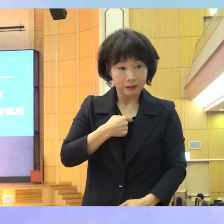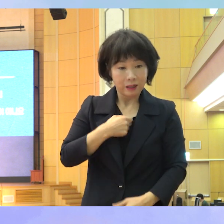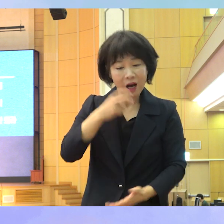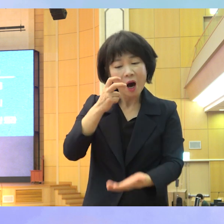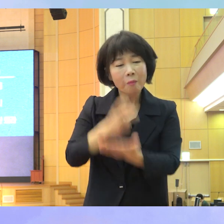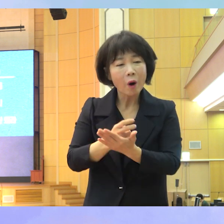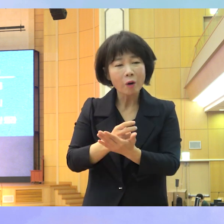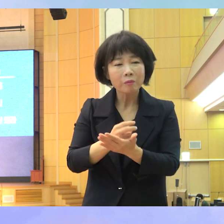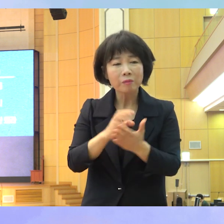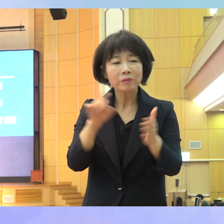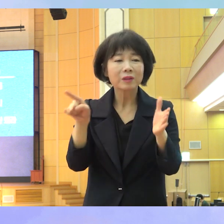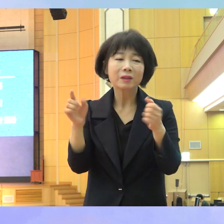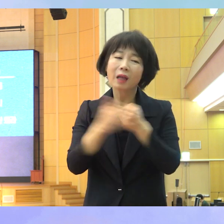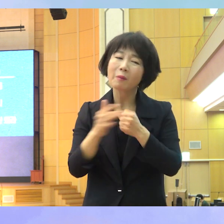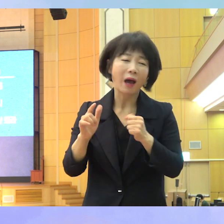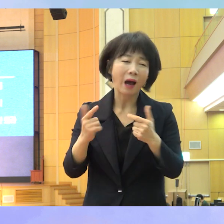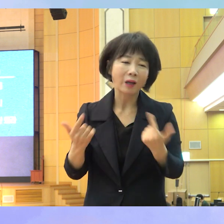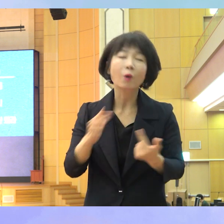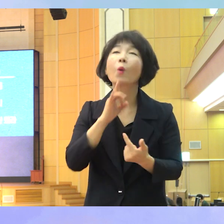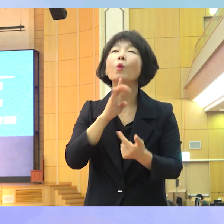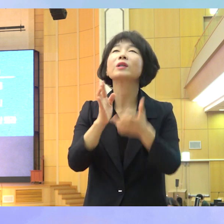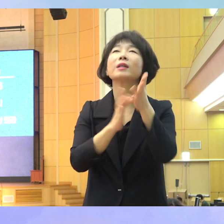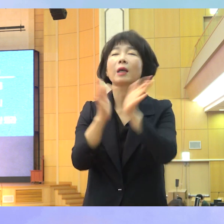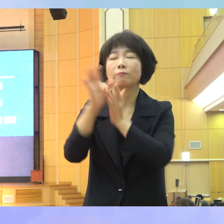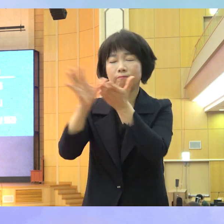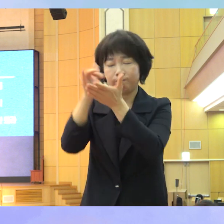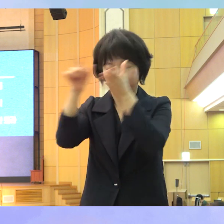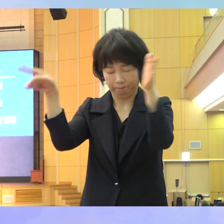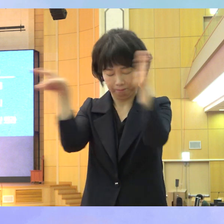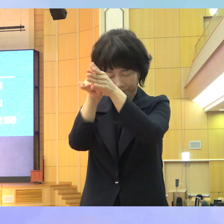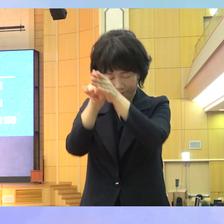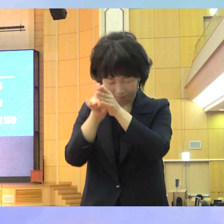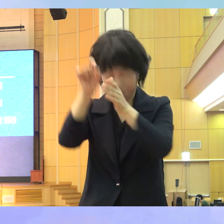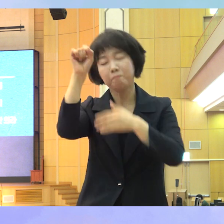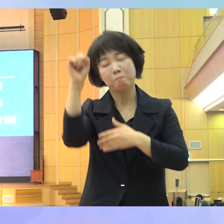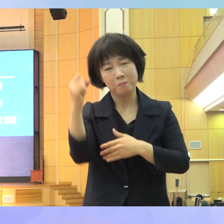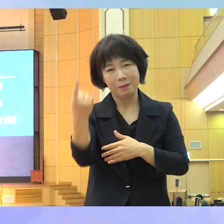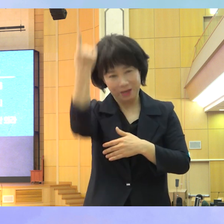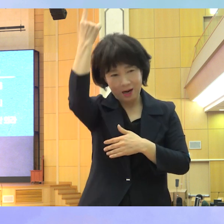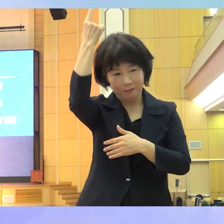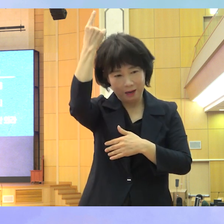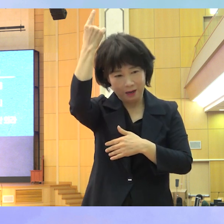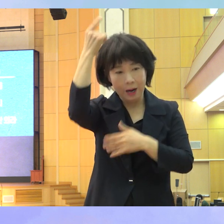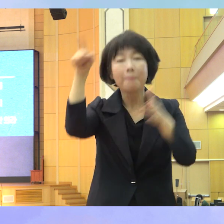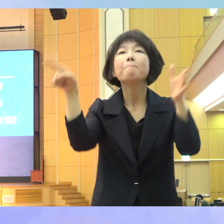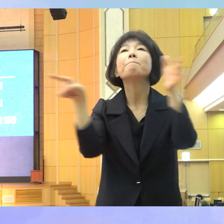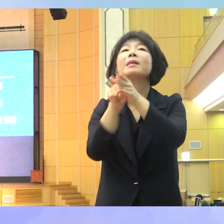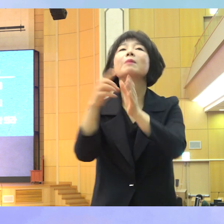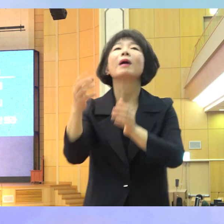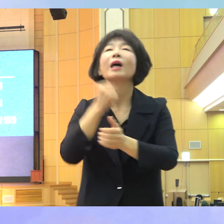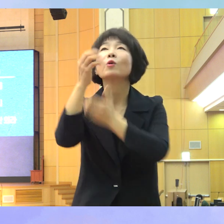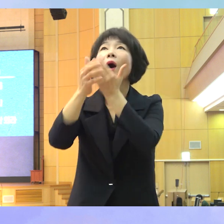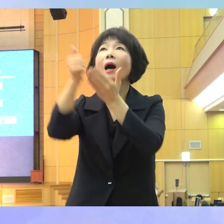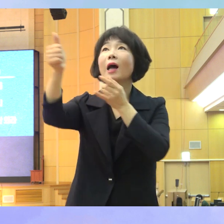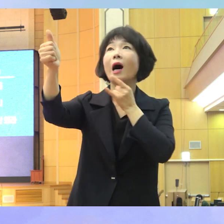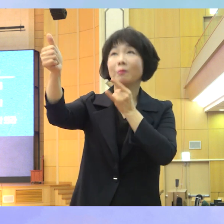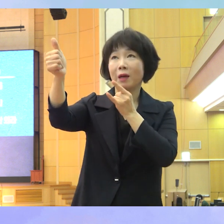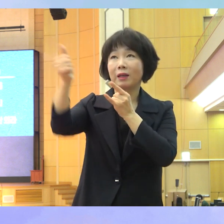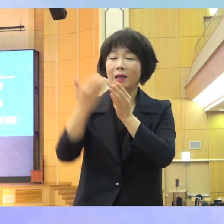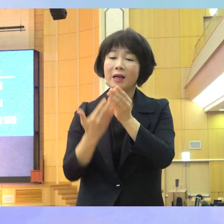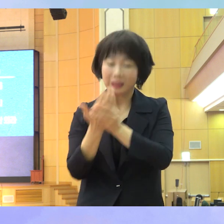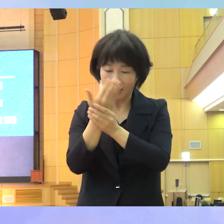난 것이 아니요 오직 그리스도를 믿는 믿음으로 말미암은 것이니 곧 믿음으로 하나님께로서